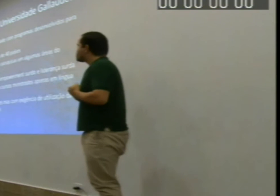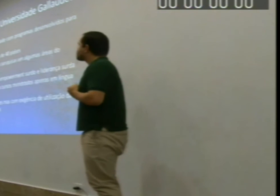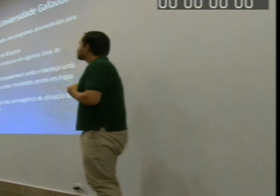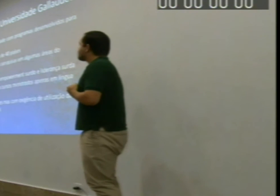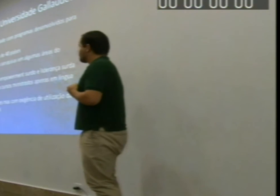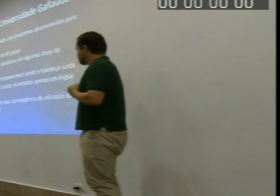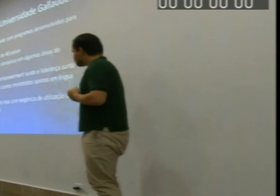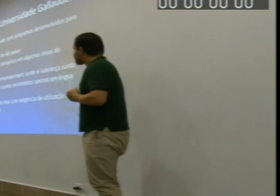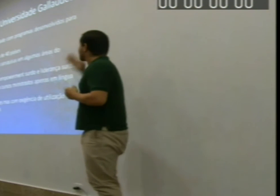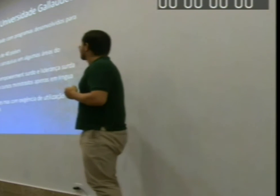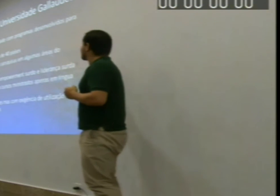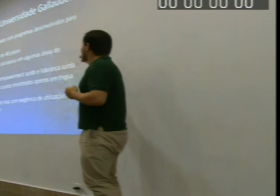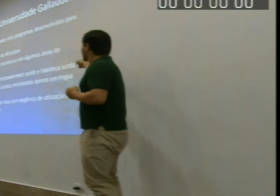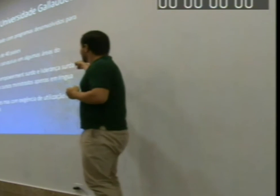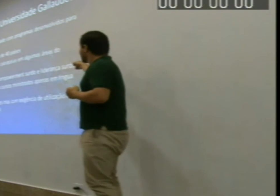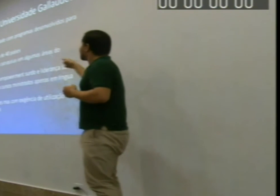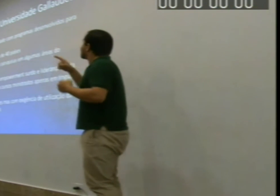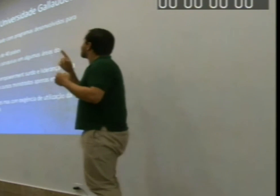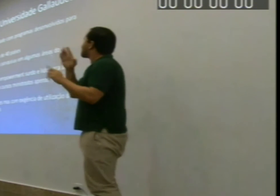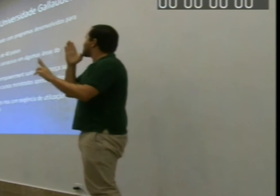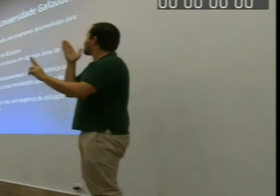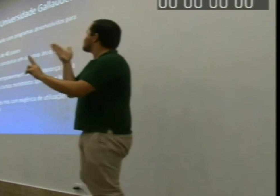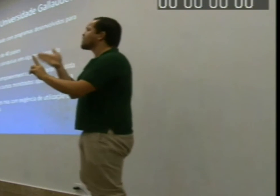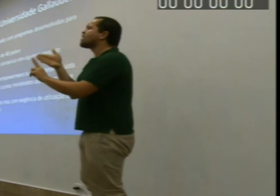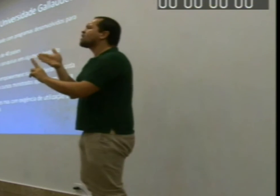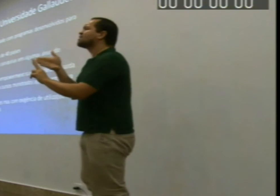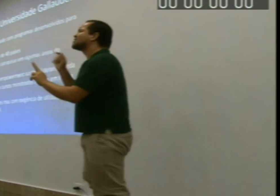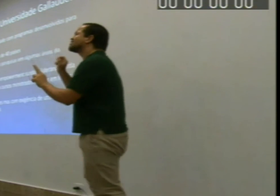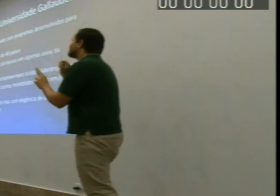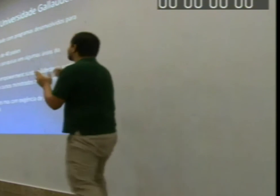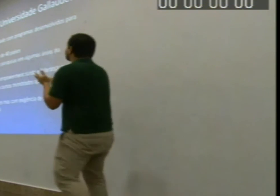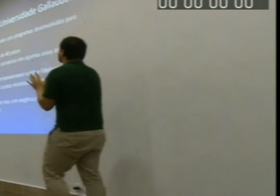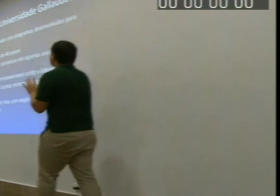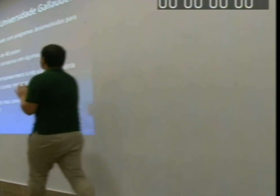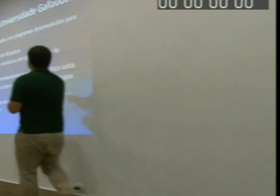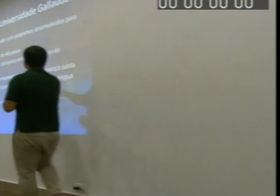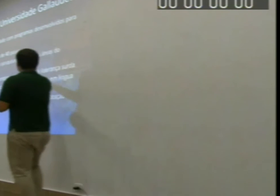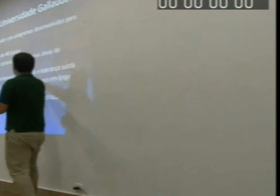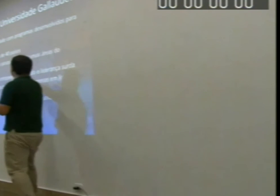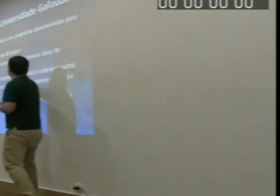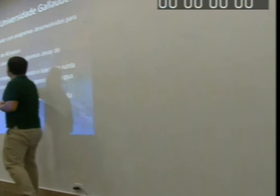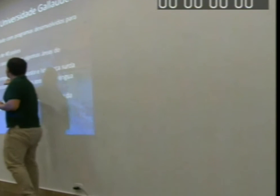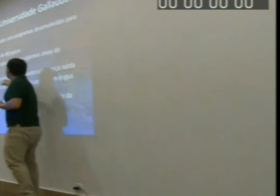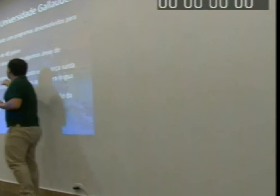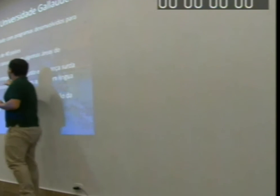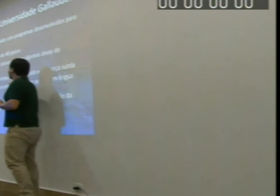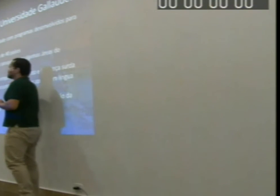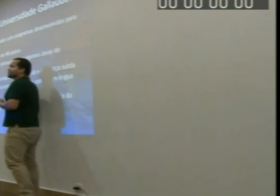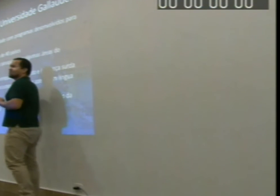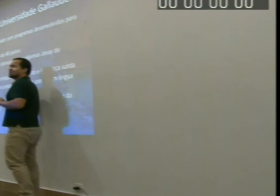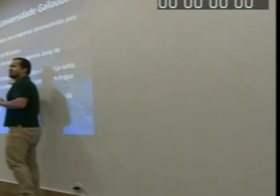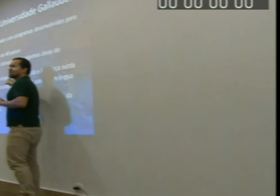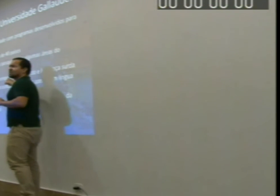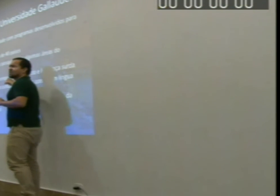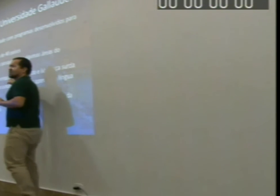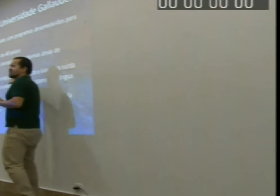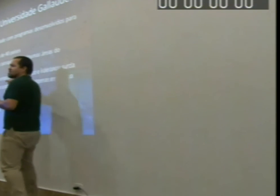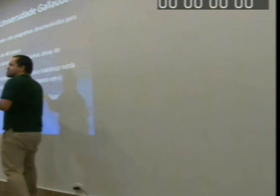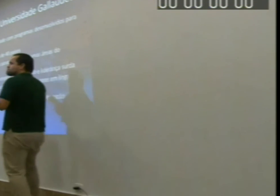liderança Surda é referência também que é essa palavra aqui